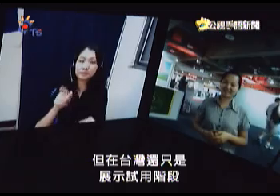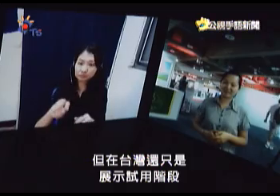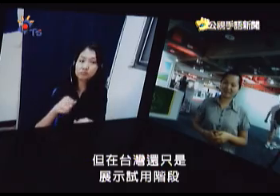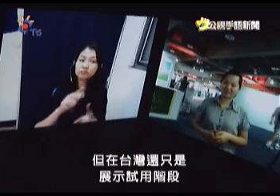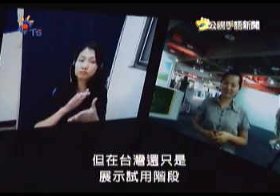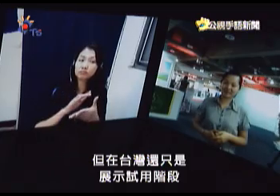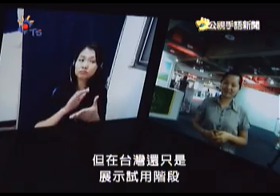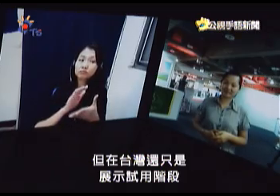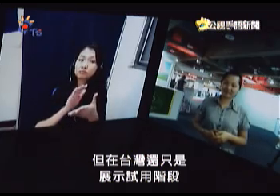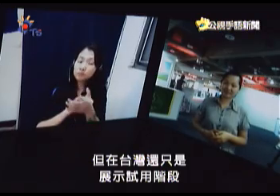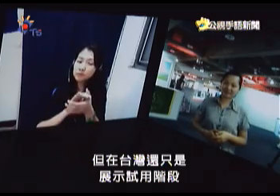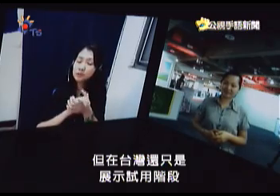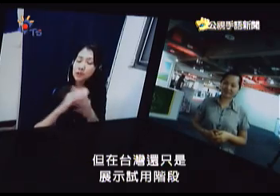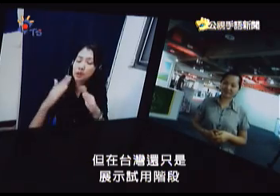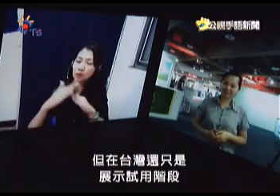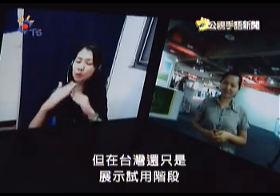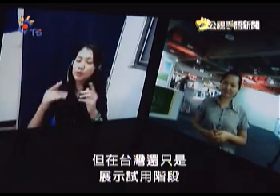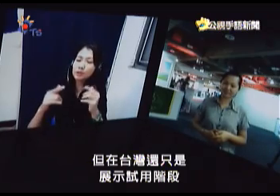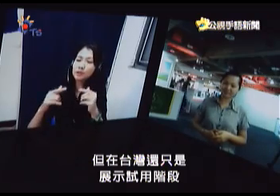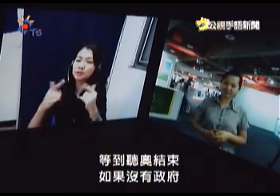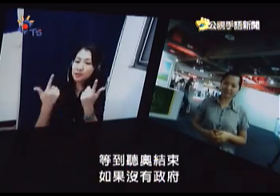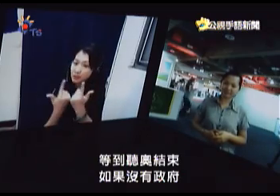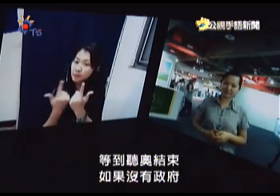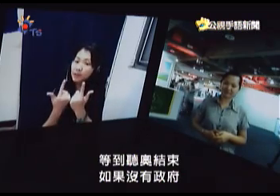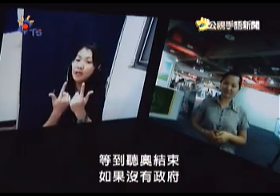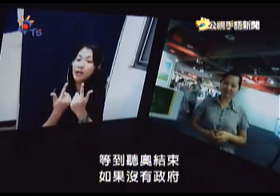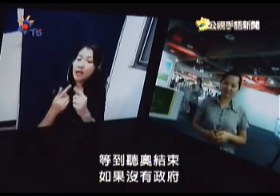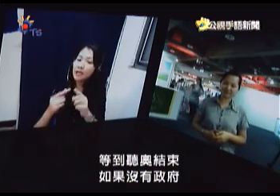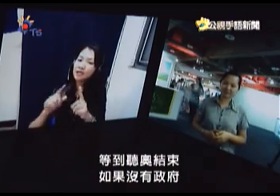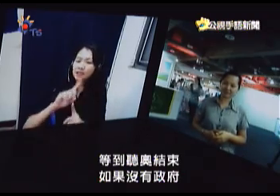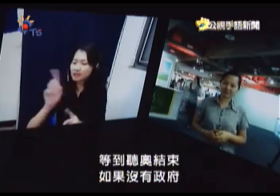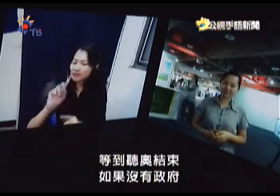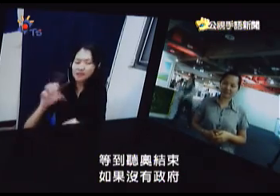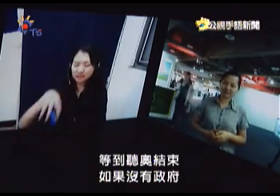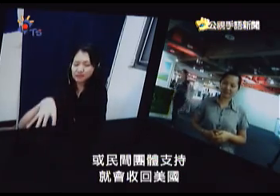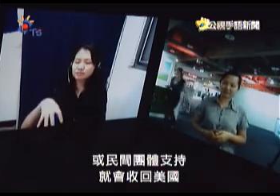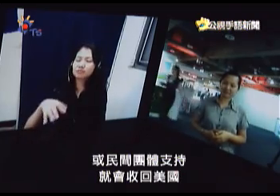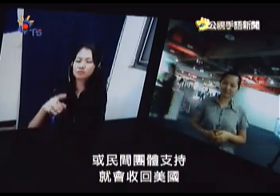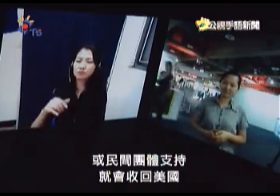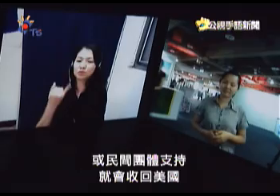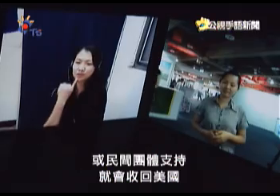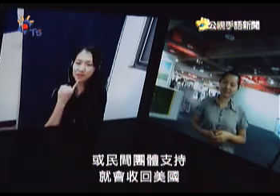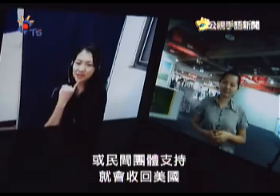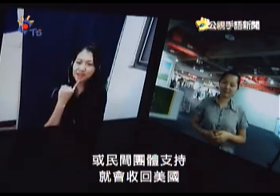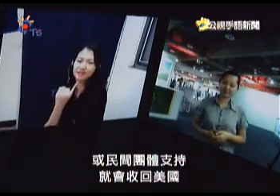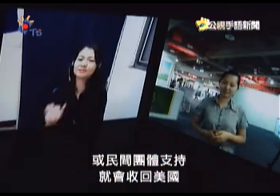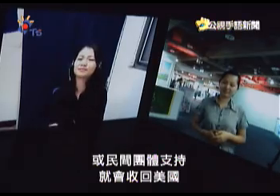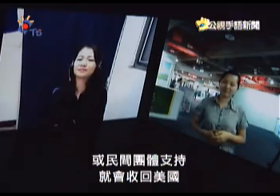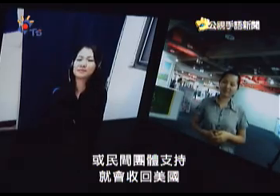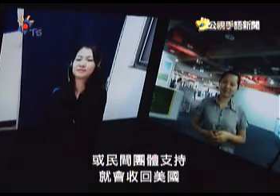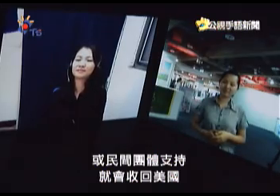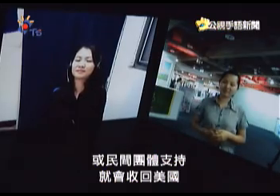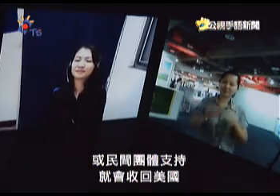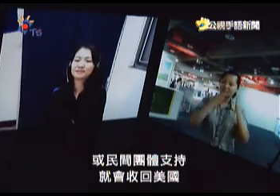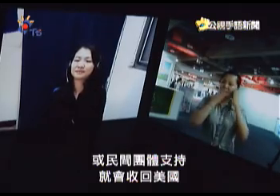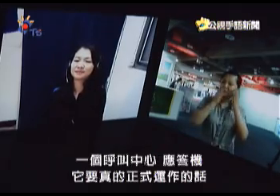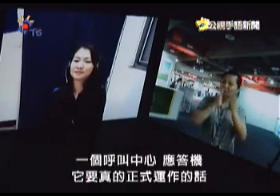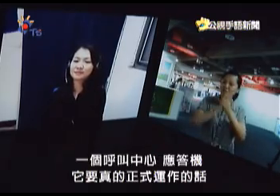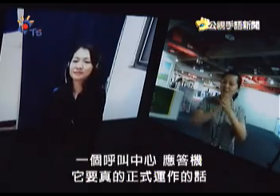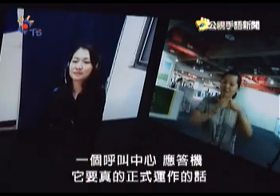只是展示试用阶段，等到听奥结束，如果没有政府或民间团体支持就会收回美国。 一个呼